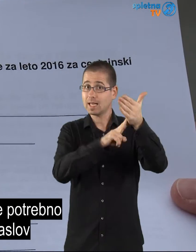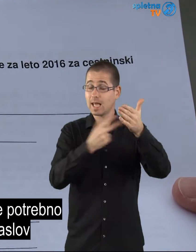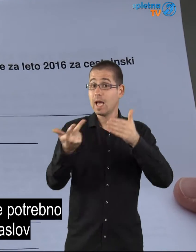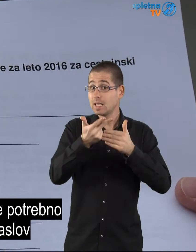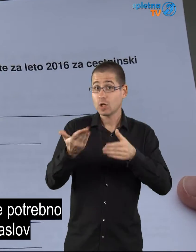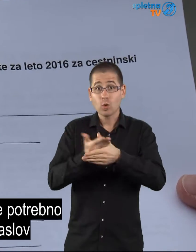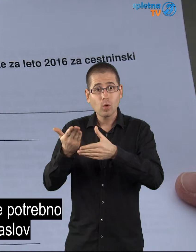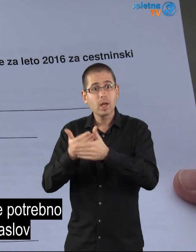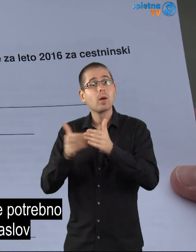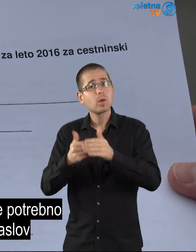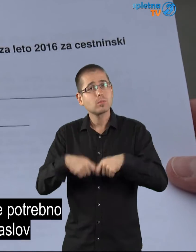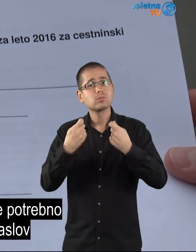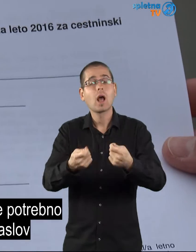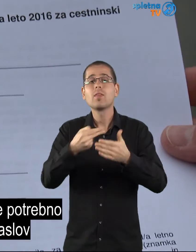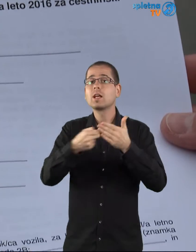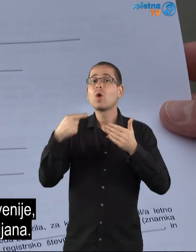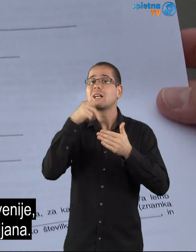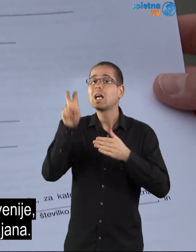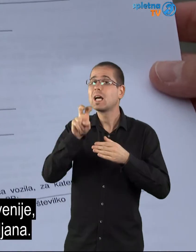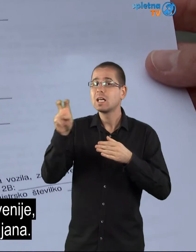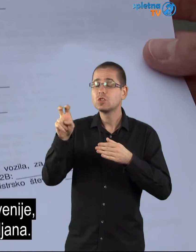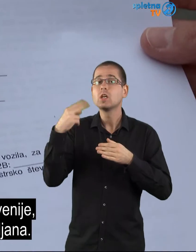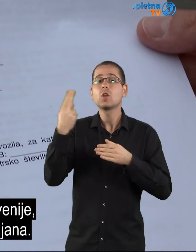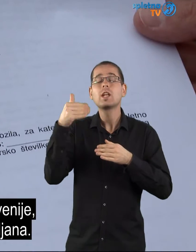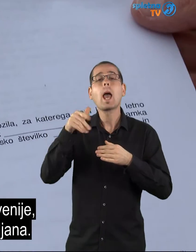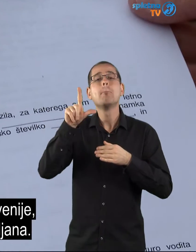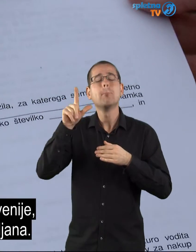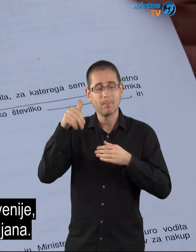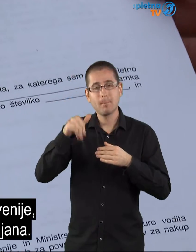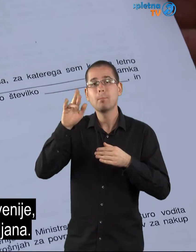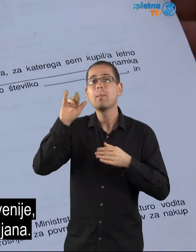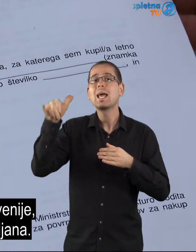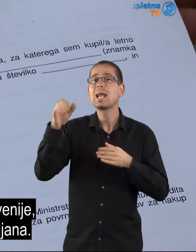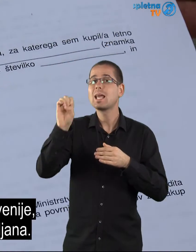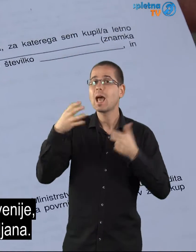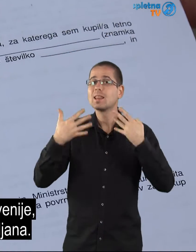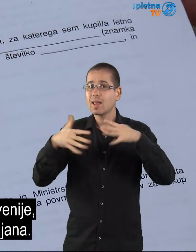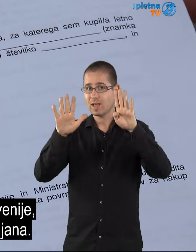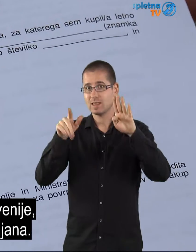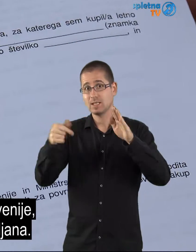Te 3 dokumente je treba dostaviti na naslov Rdečega križa Slovenije Mirje 19 1000 Ljubljana.